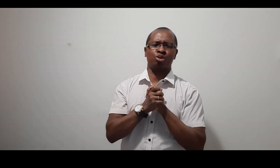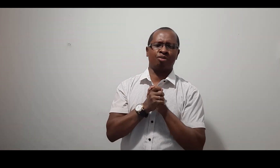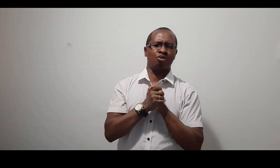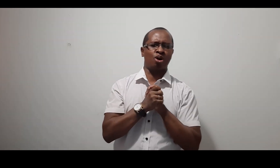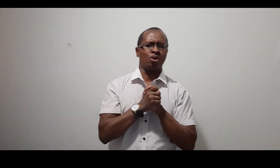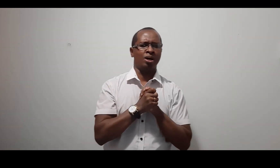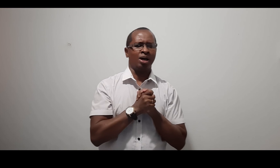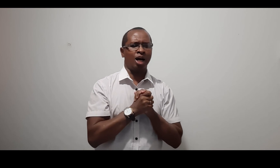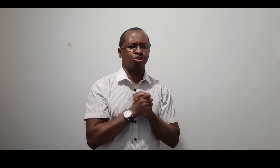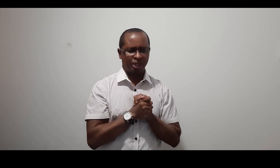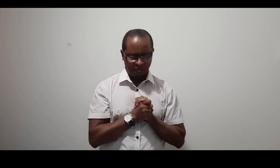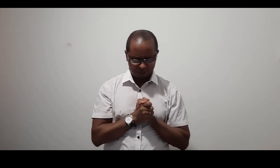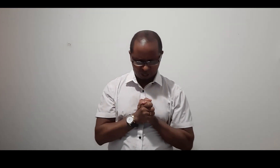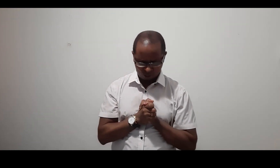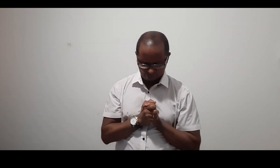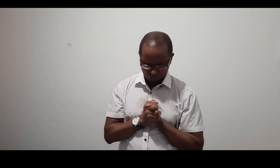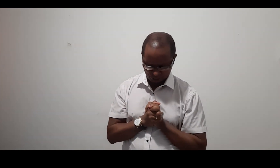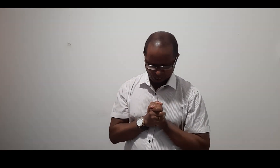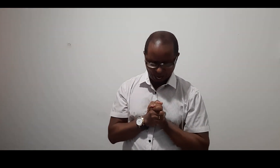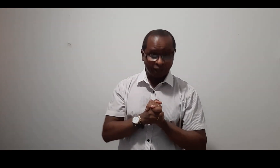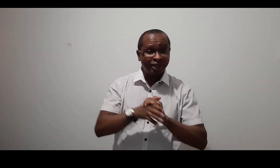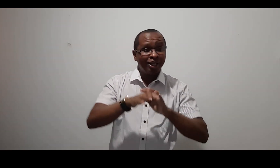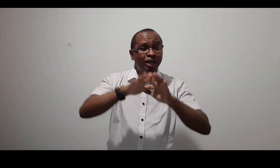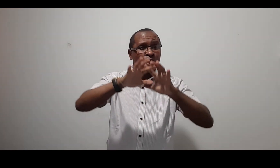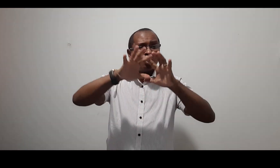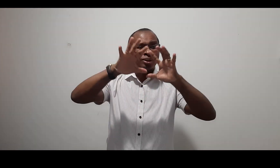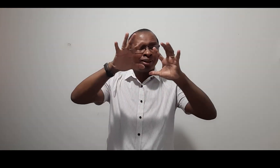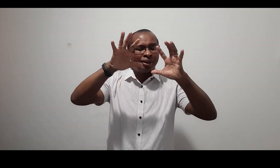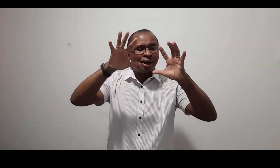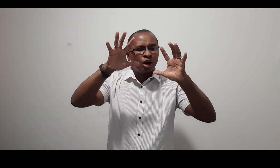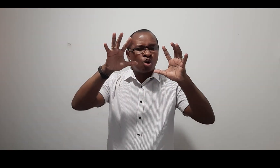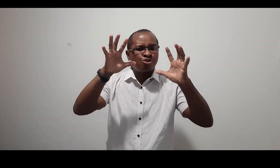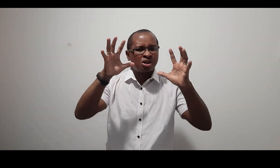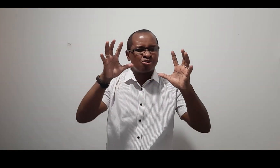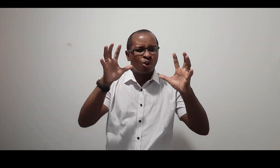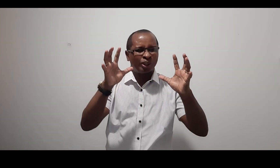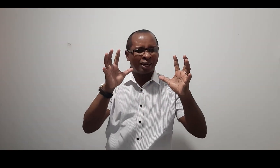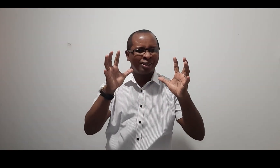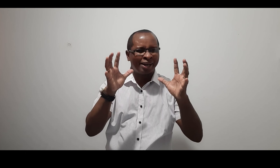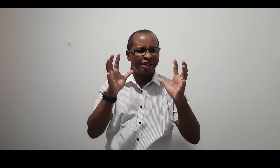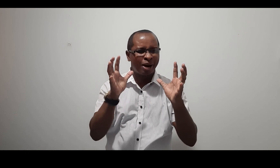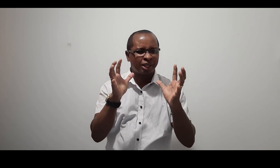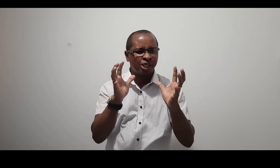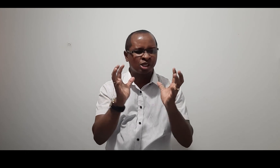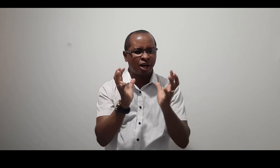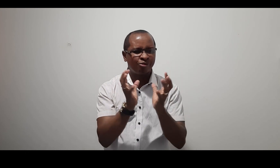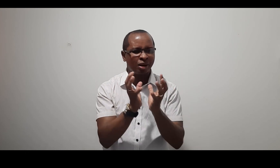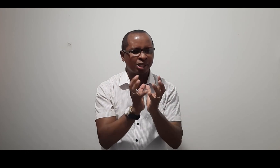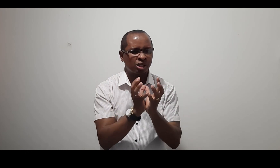hery vaovao azo fiadanana ianao ary ho tena kofra folo hitahiry an'andriamanitra ray sanakafanay masina ny